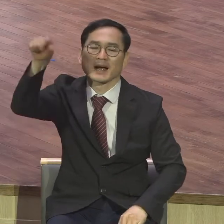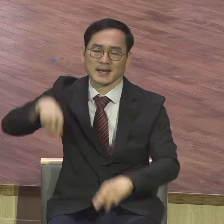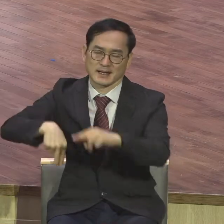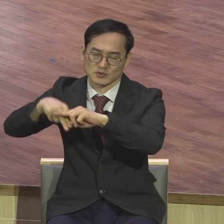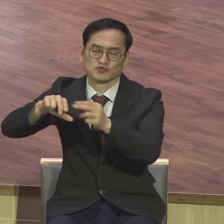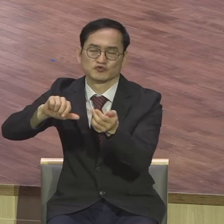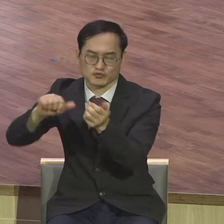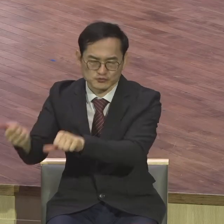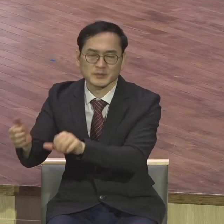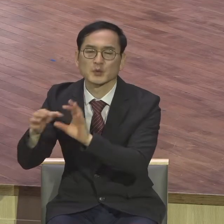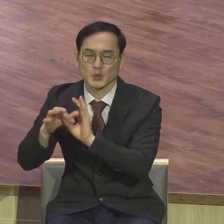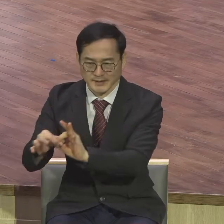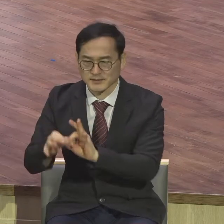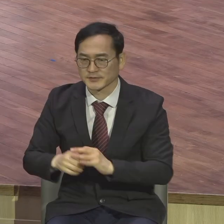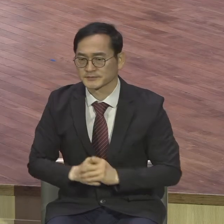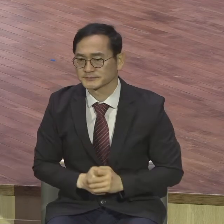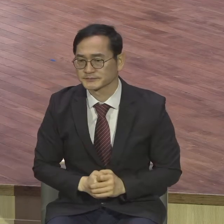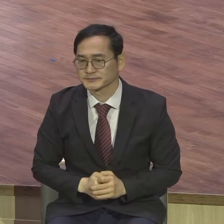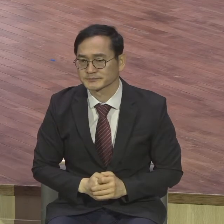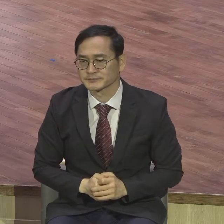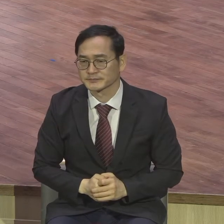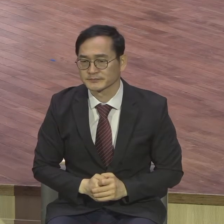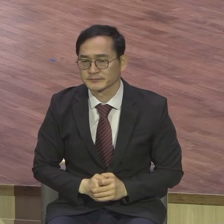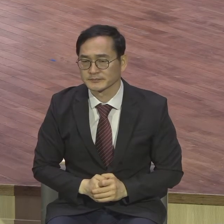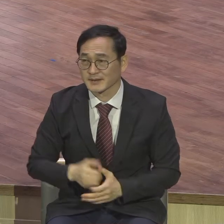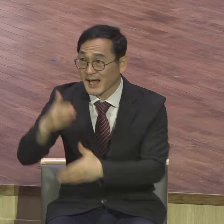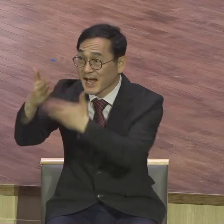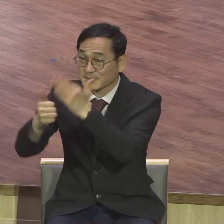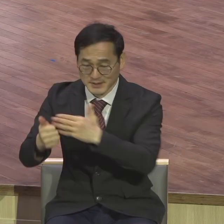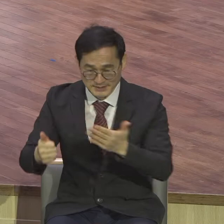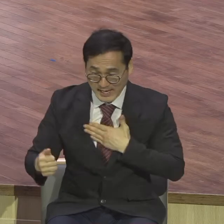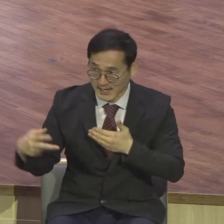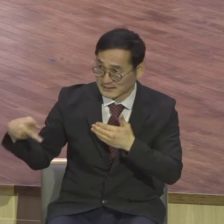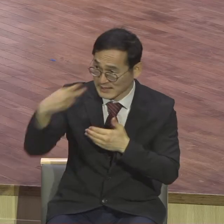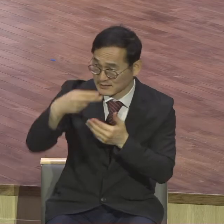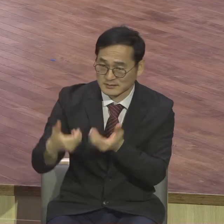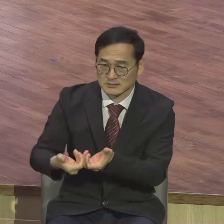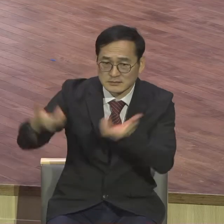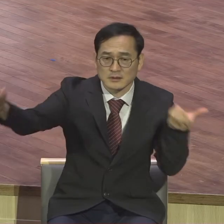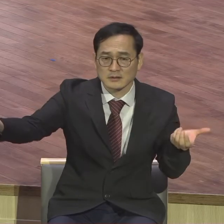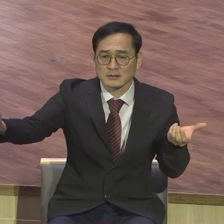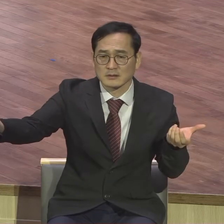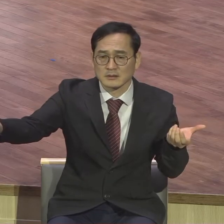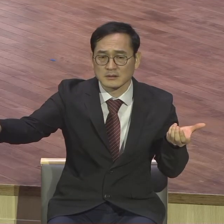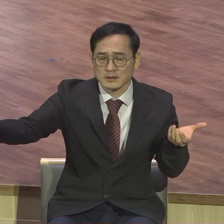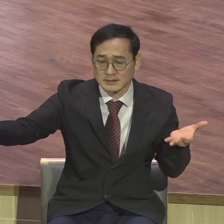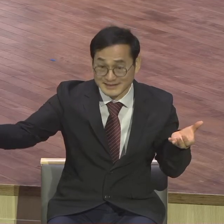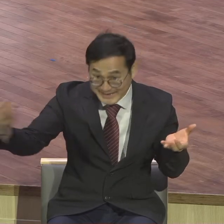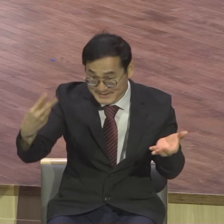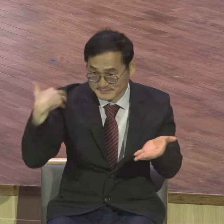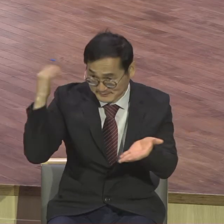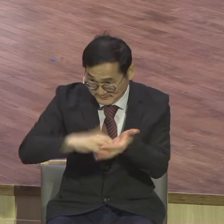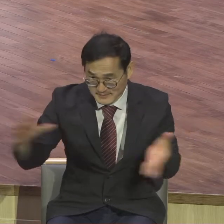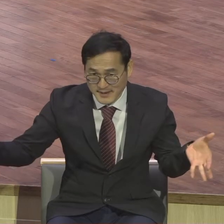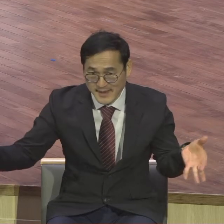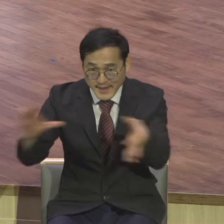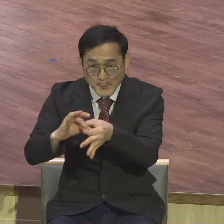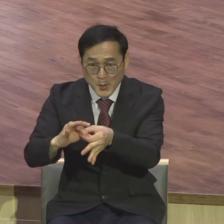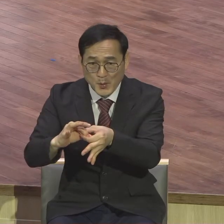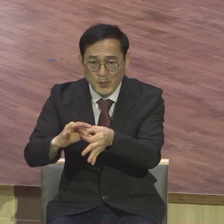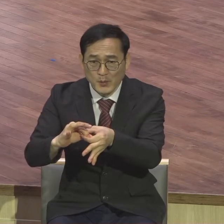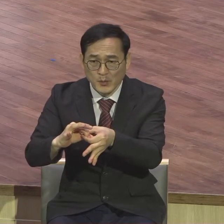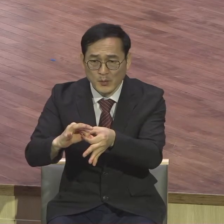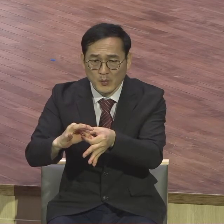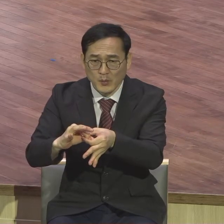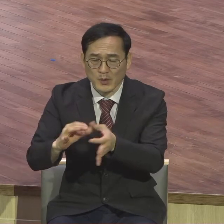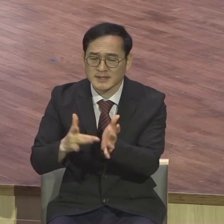창세기 3장 사건으로 단절되었던 하나님과의 나와의 관계, 하나님과 인간과의 관계를 완전히 그렇게 해결해